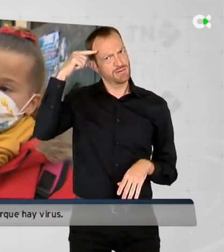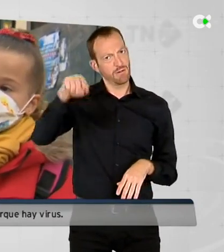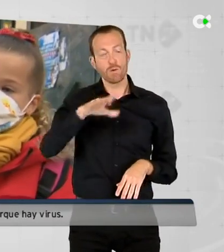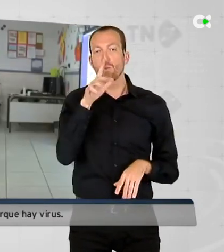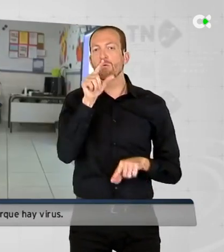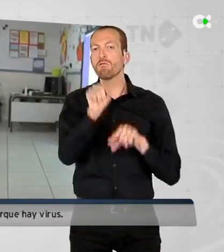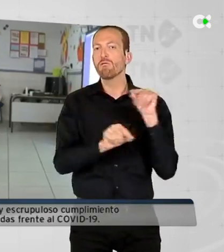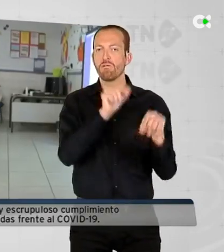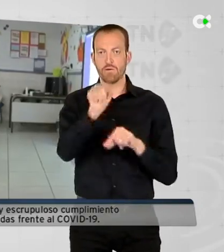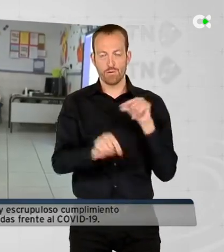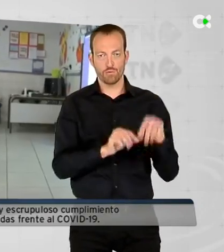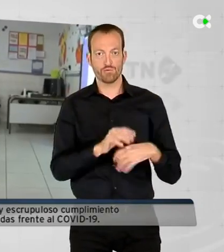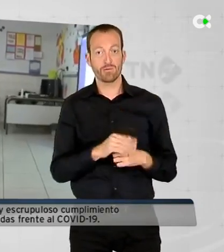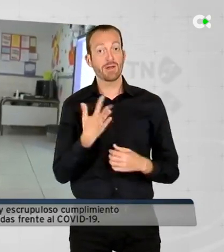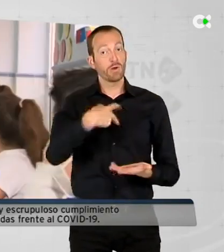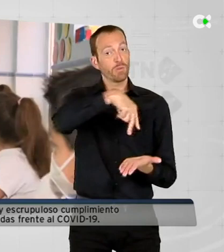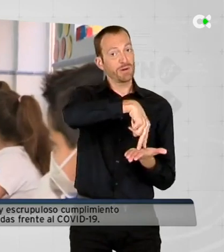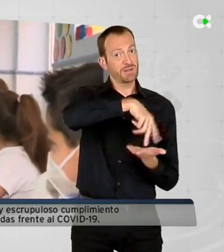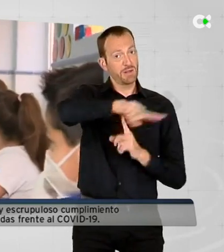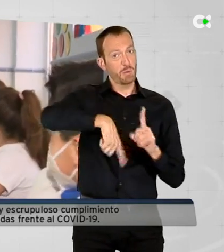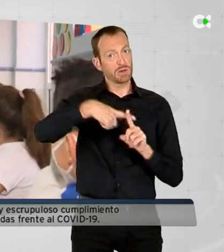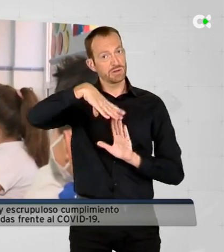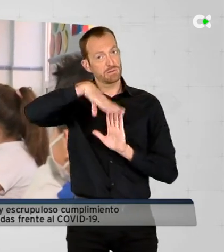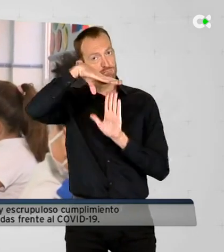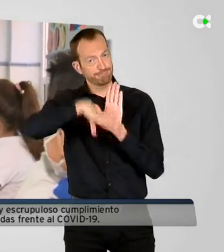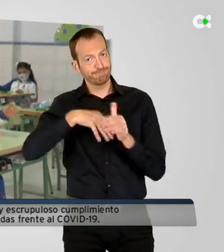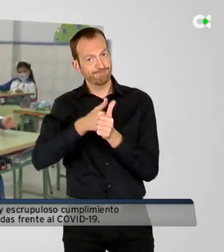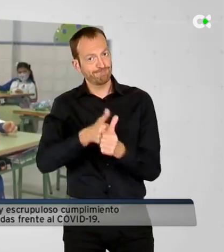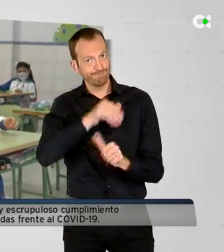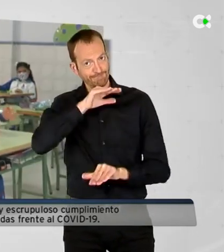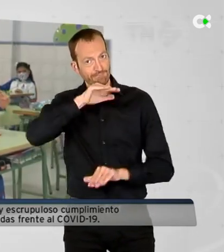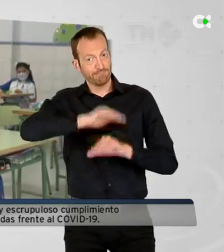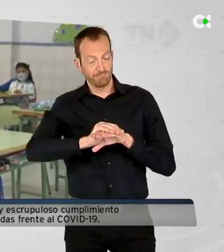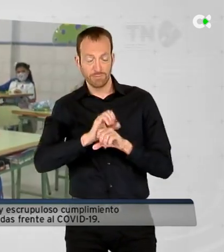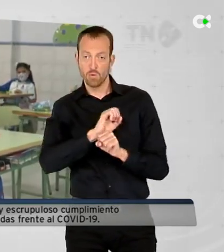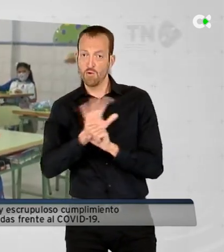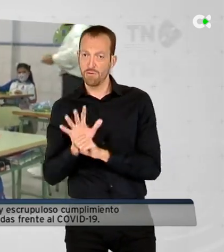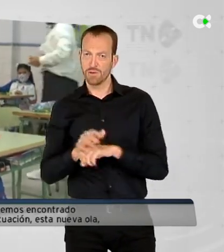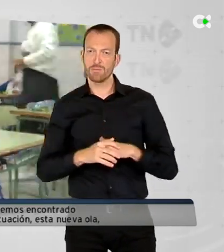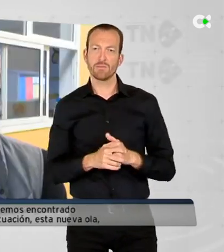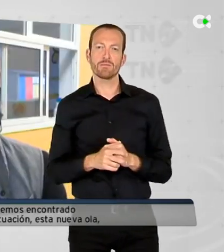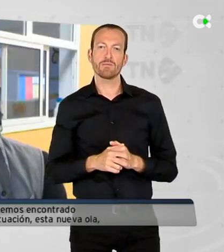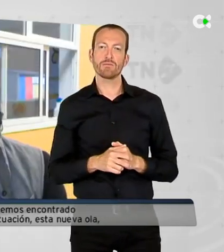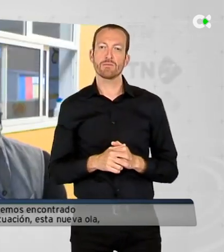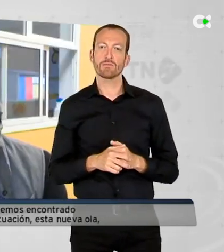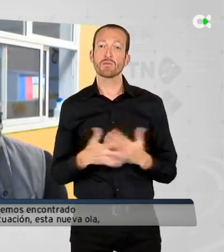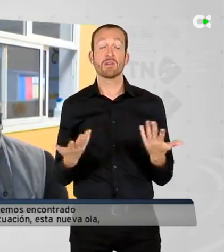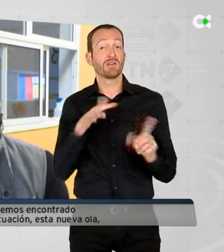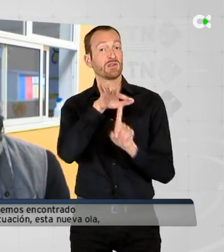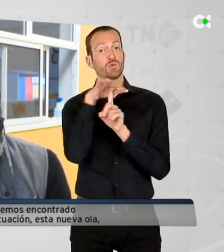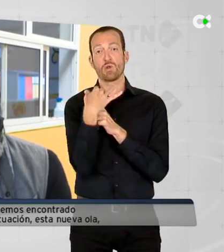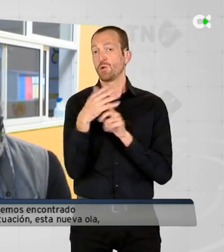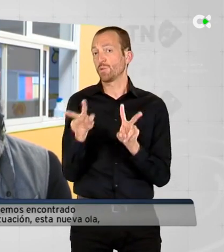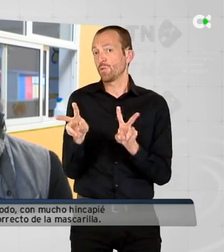virus. Presencialidad y escrupuloso cumplimiento de las medidas frente a la COVID-19. Nos hemos encontrado con esta nueva